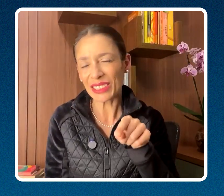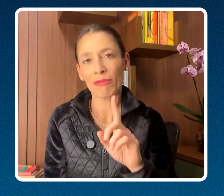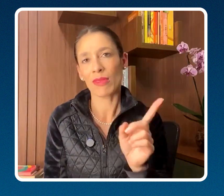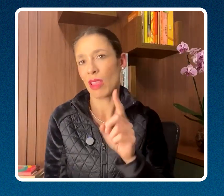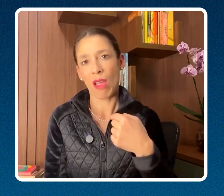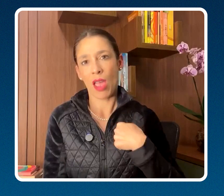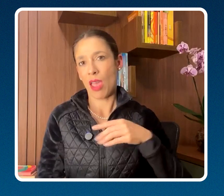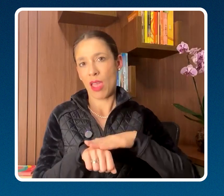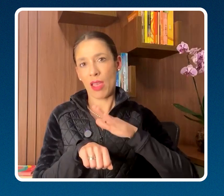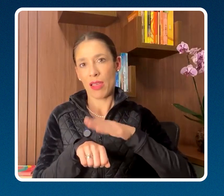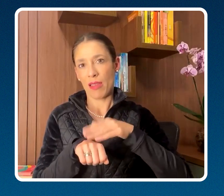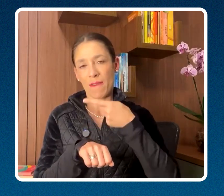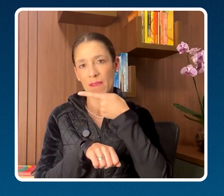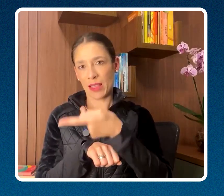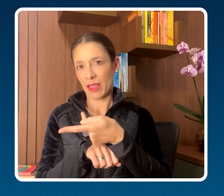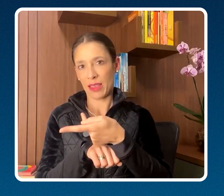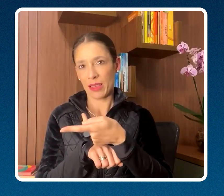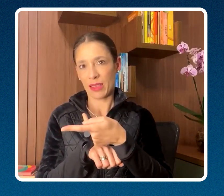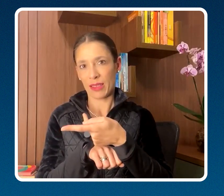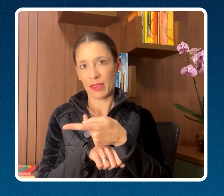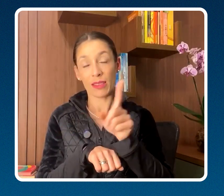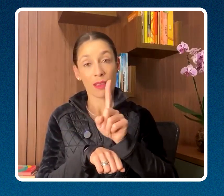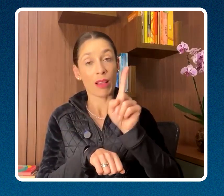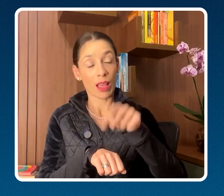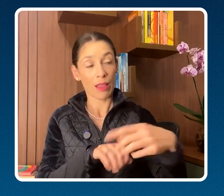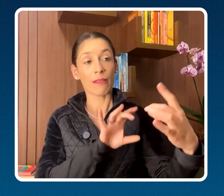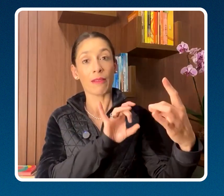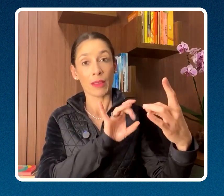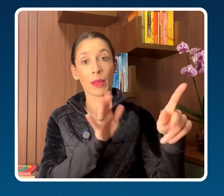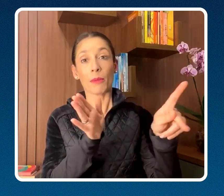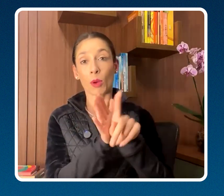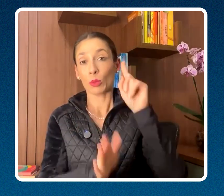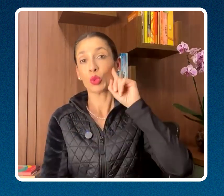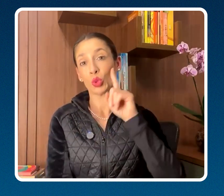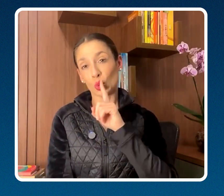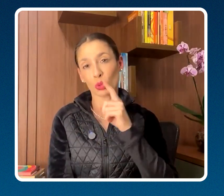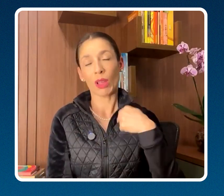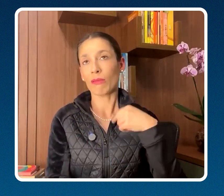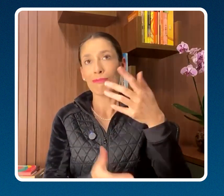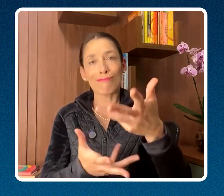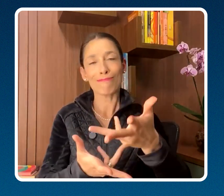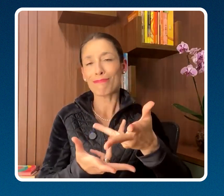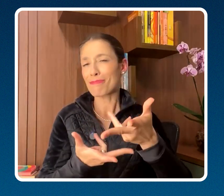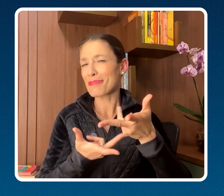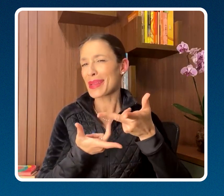a gente que tem essa voz, a gente que tem esse feedback. Então eu estou maravilhada, assim, foi uma boa coisa